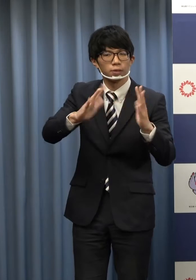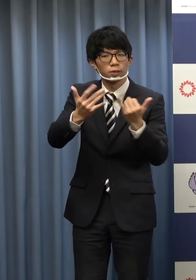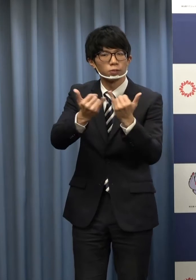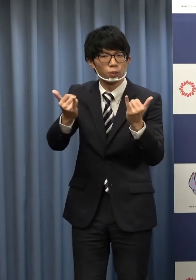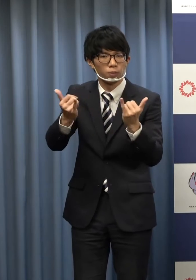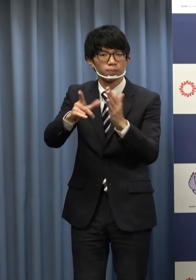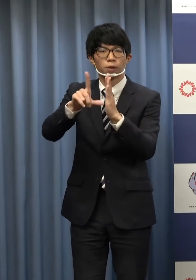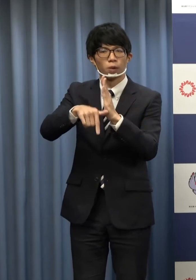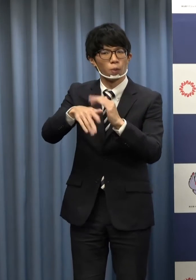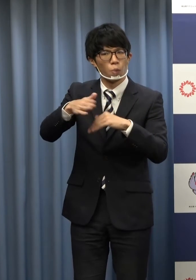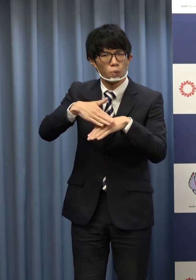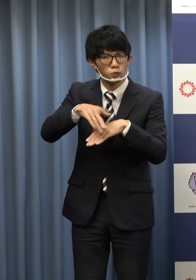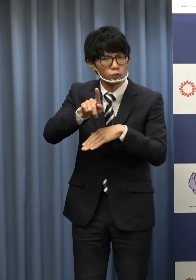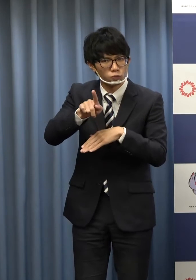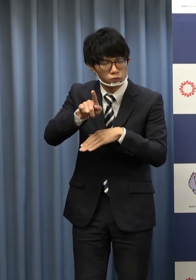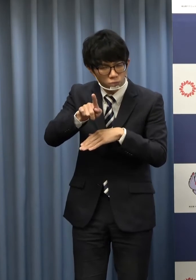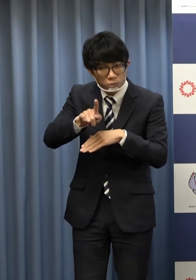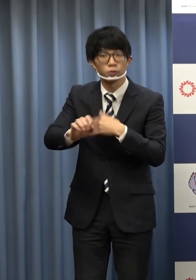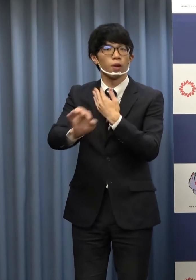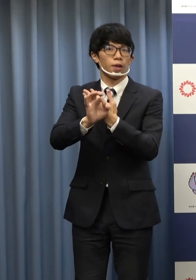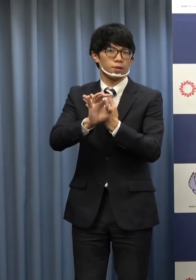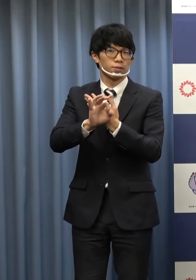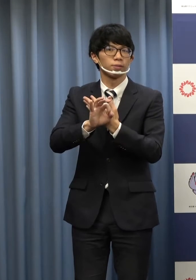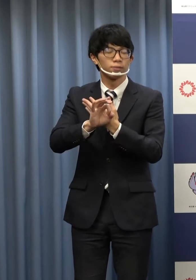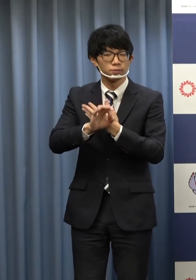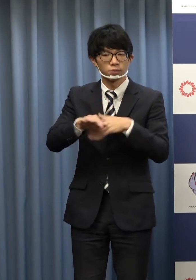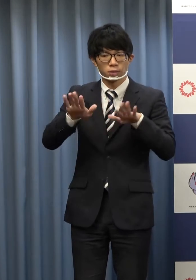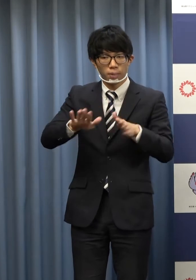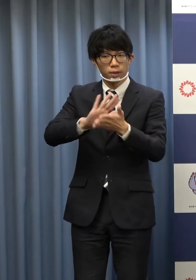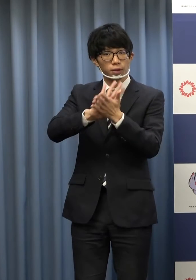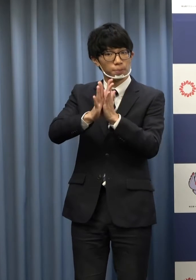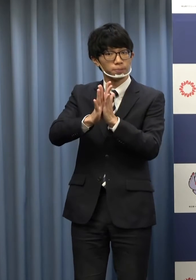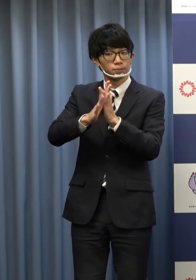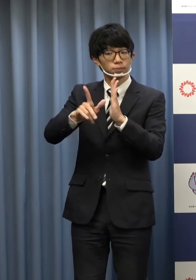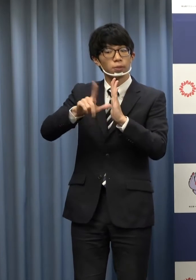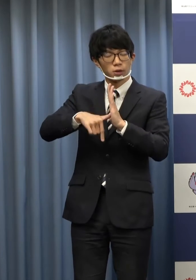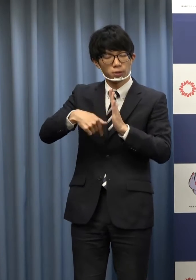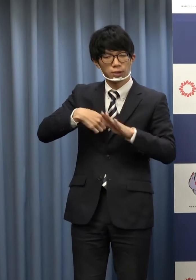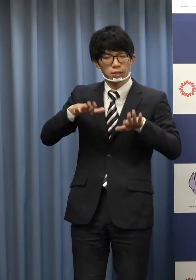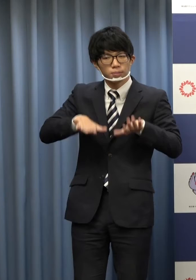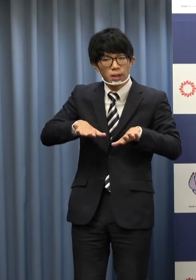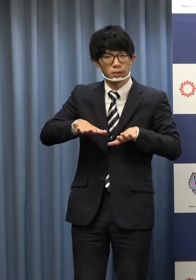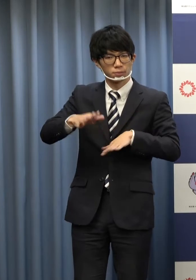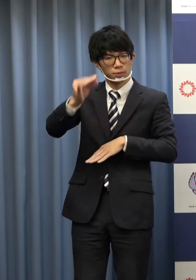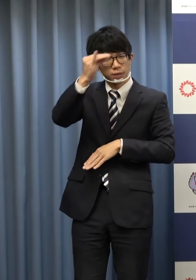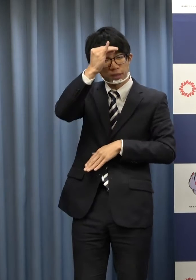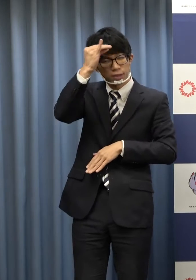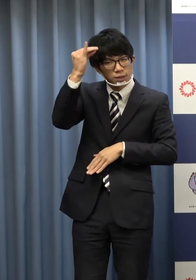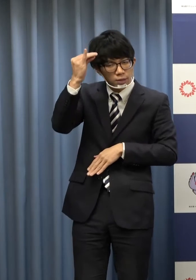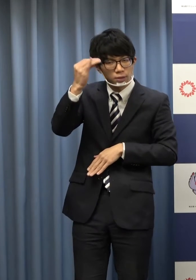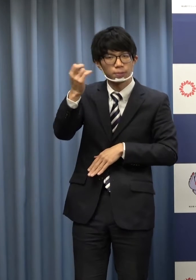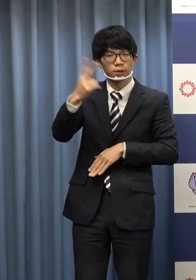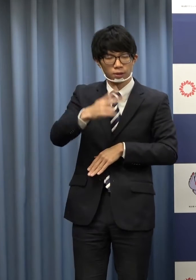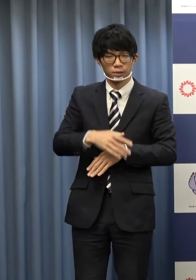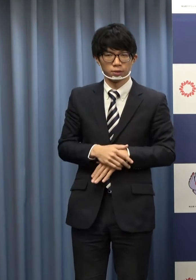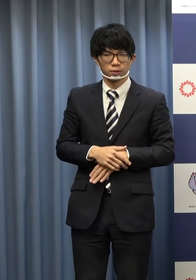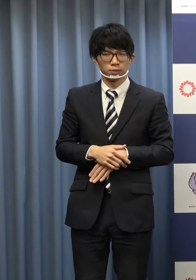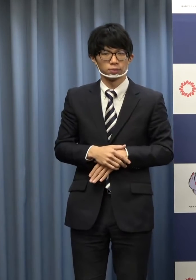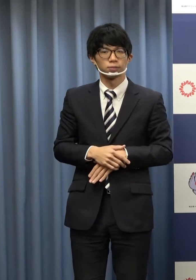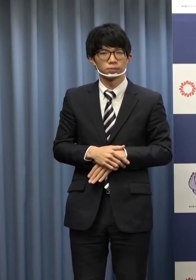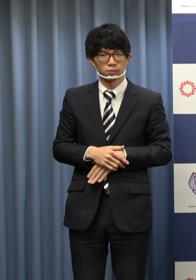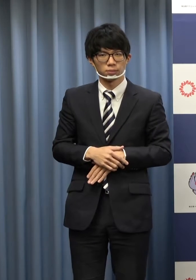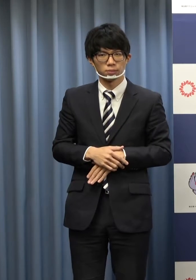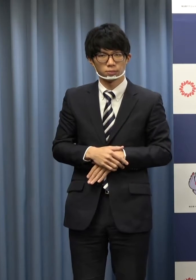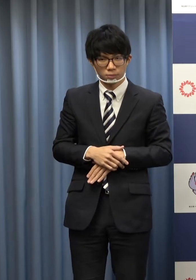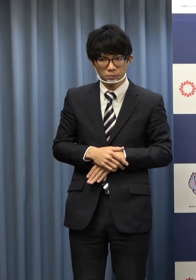ありますけれども、県としては現時点での知見、それからその過剰な例